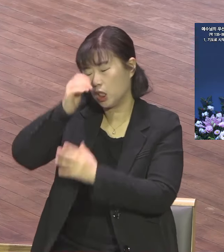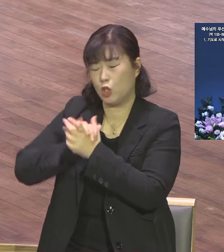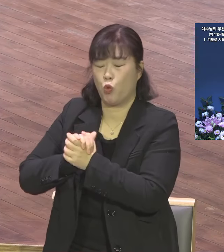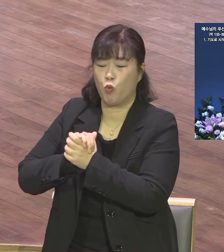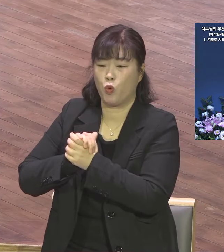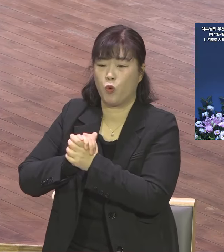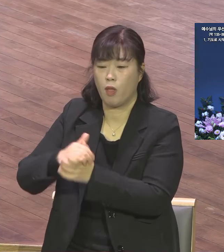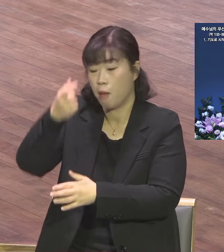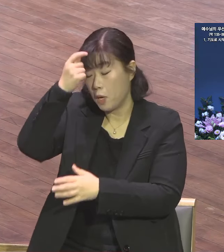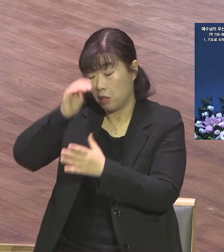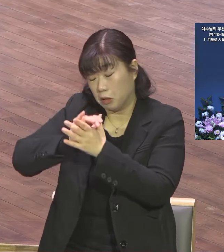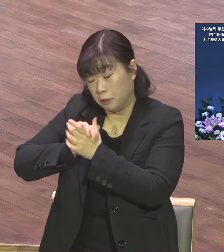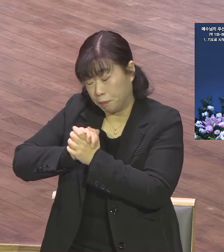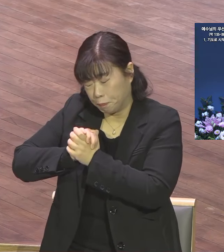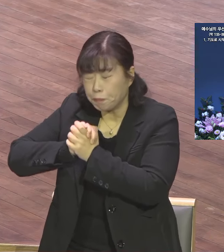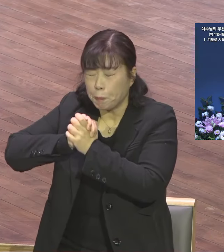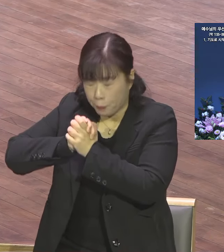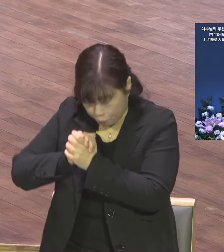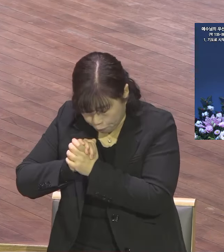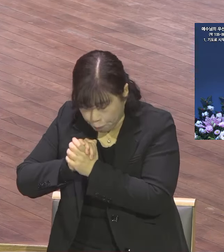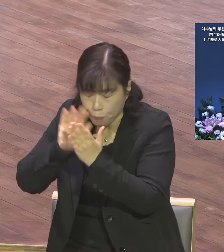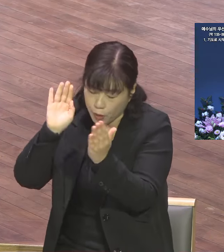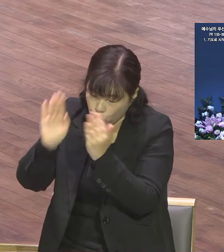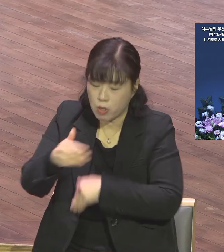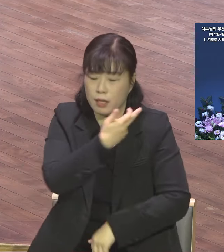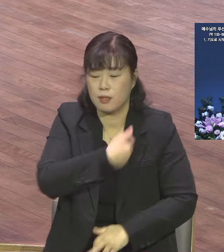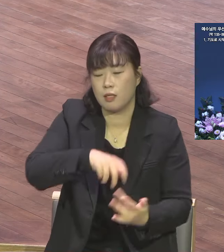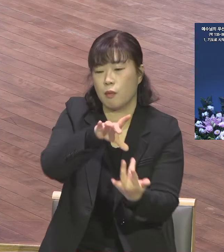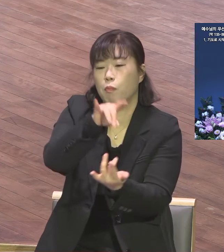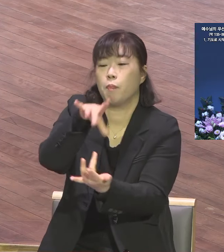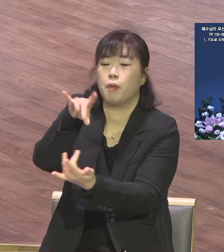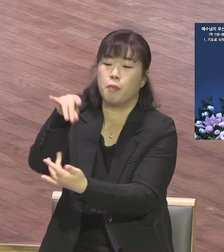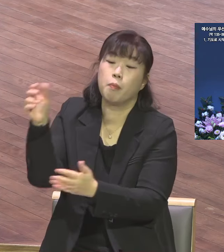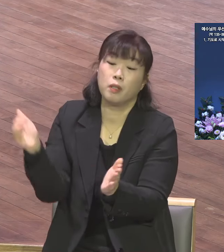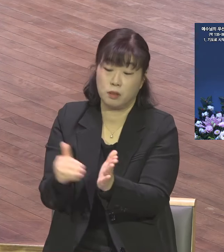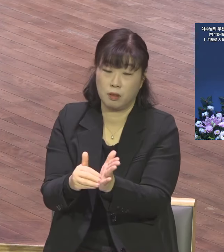때 기도하고 밤새 기도하고